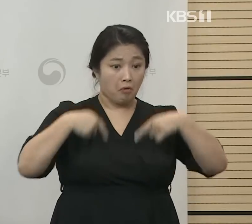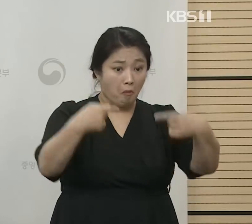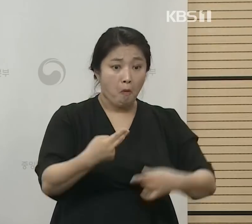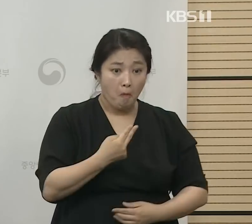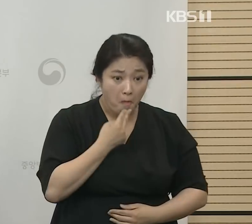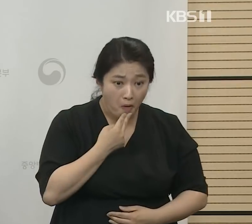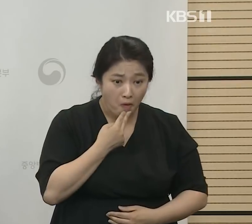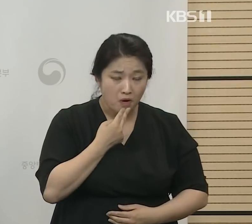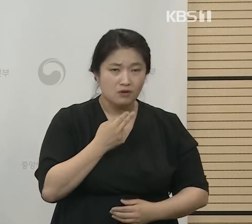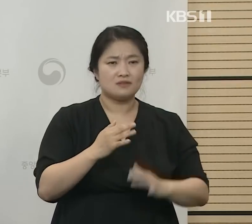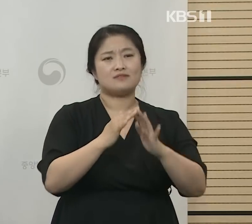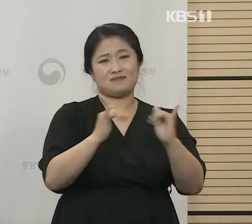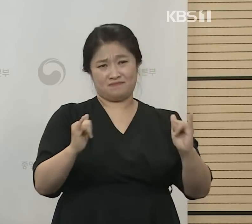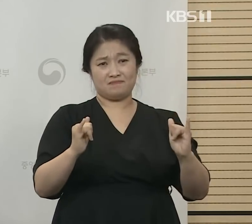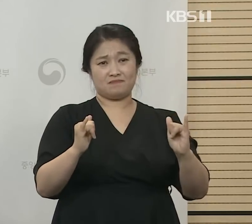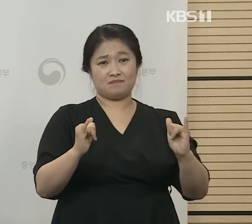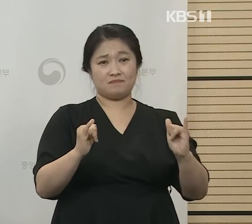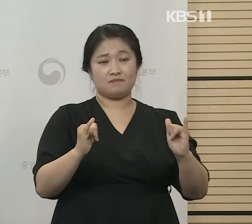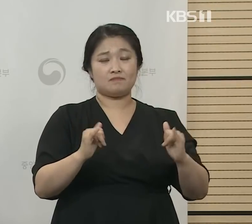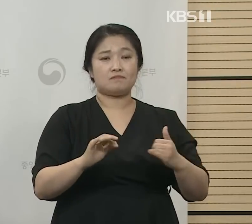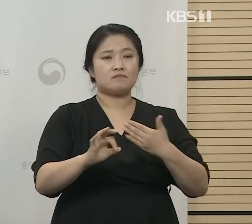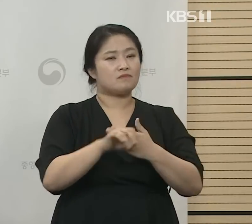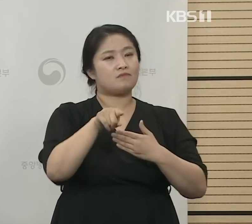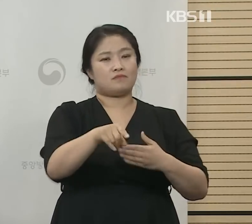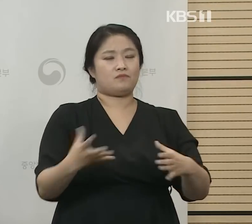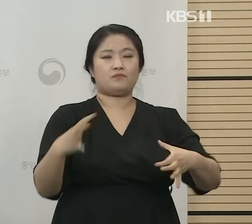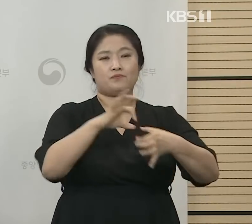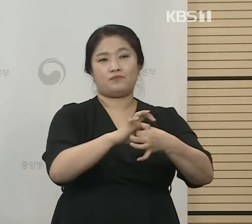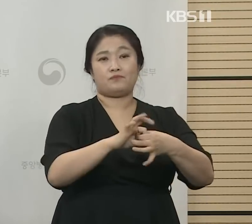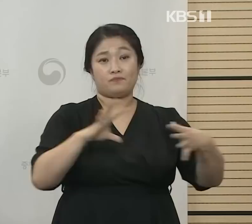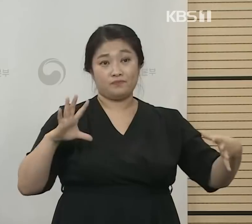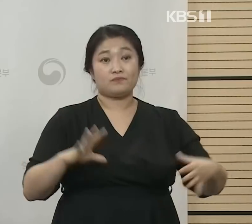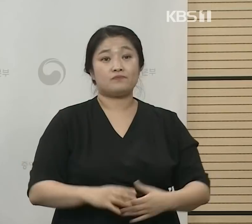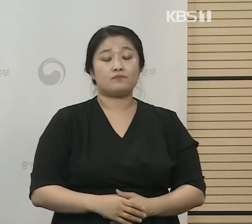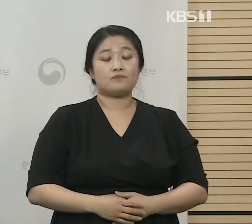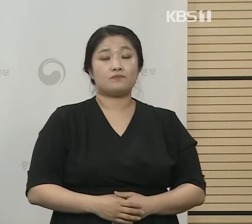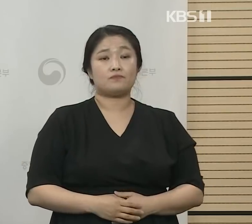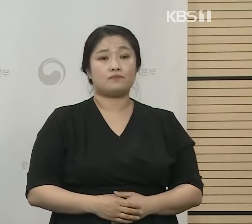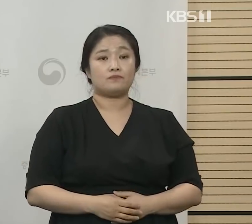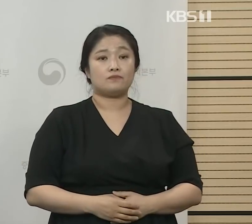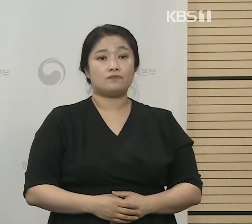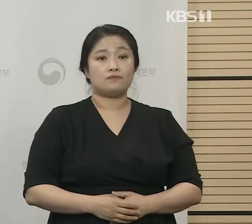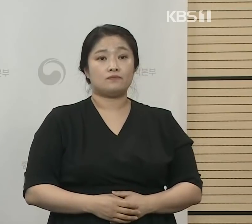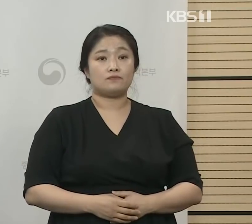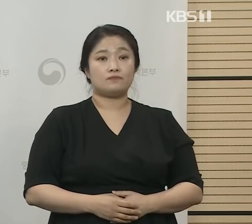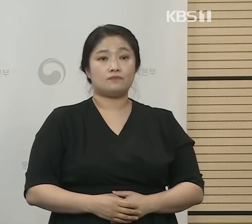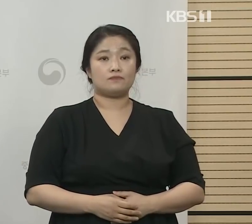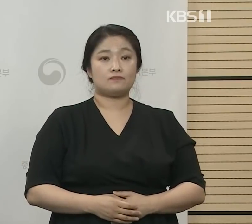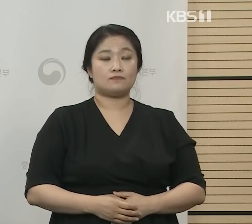받으시지 않으신 미접종자는 이 대상에 포함되지는 않습니다.